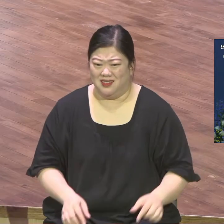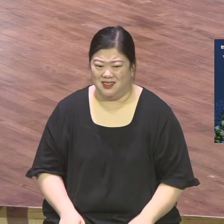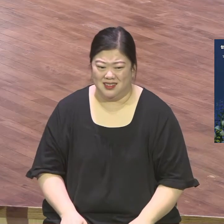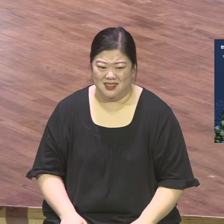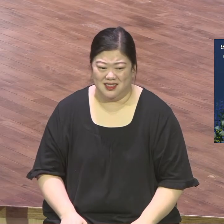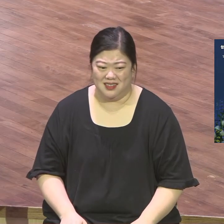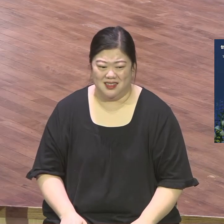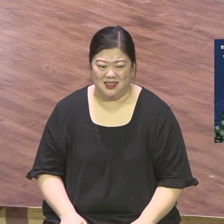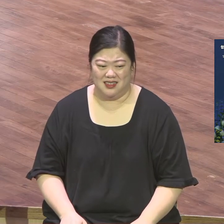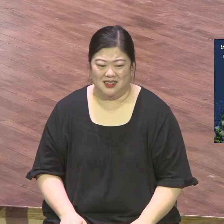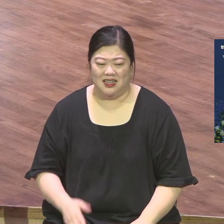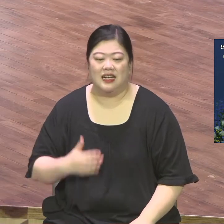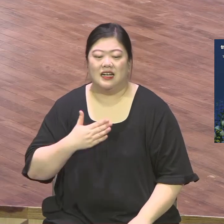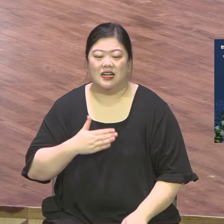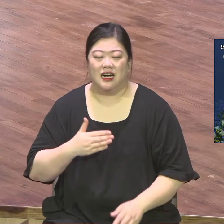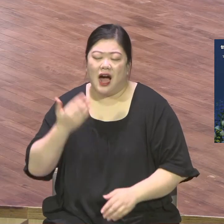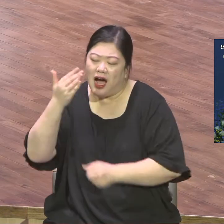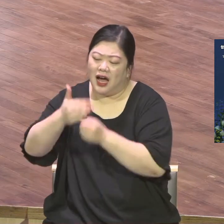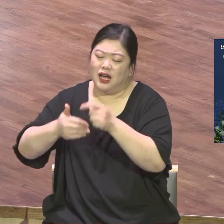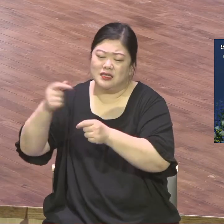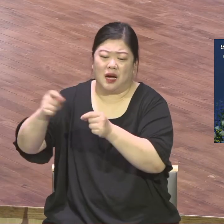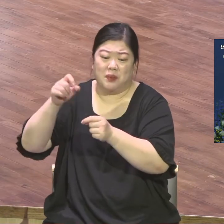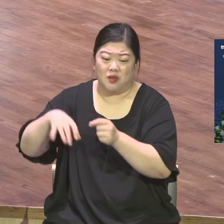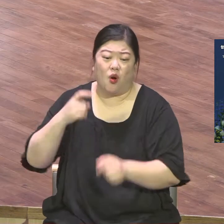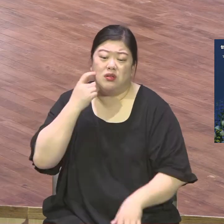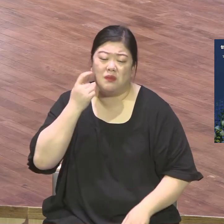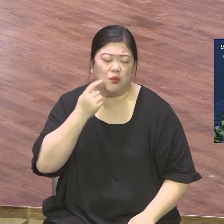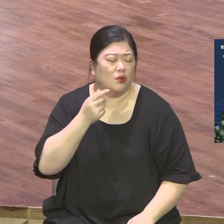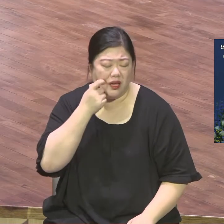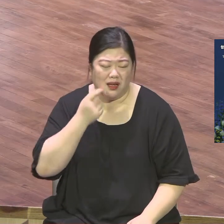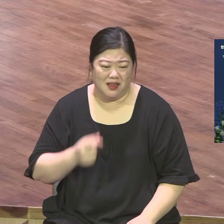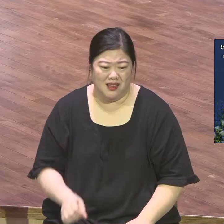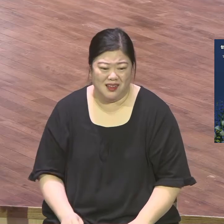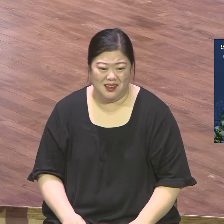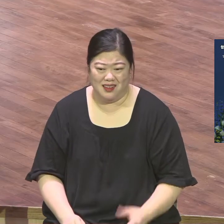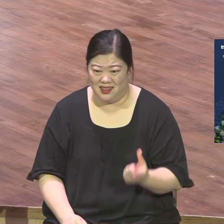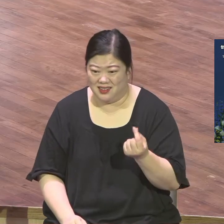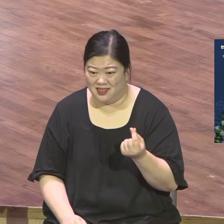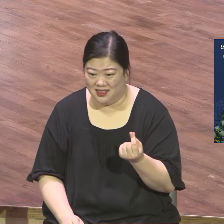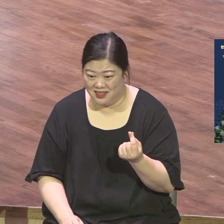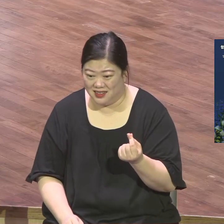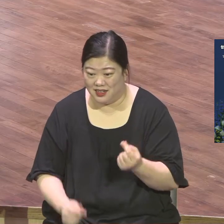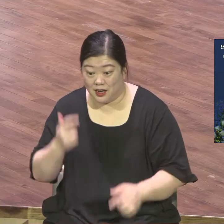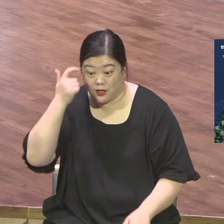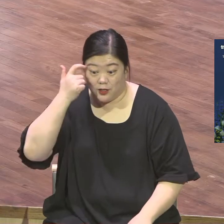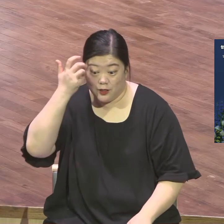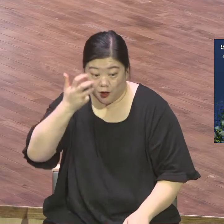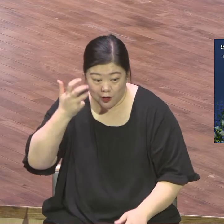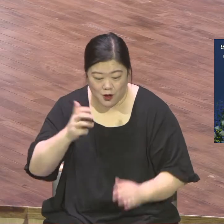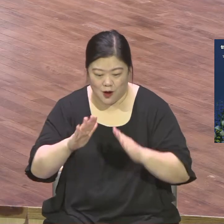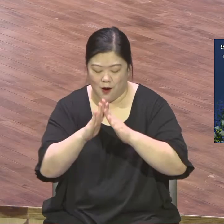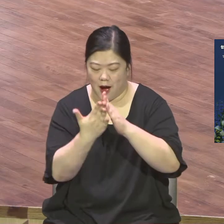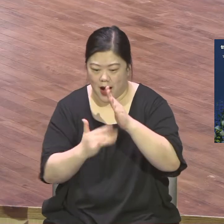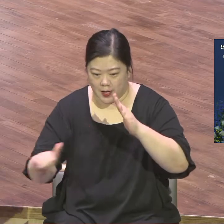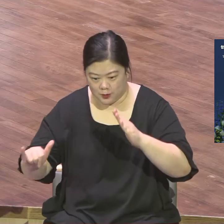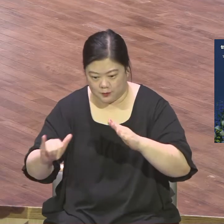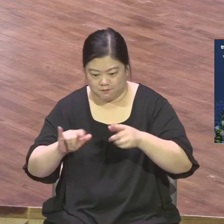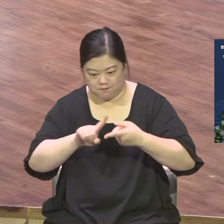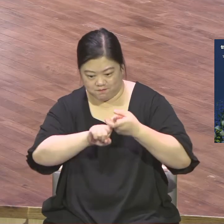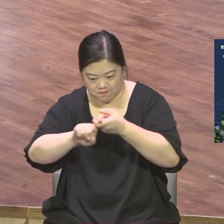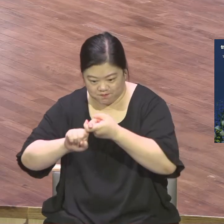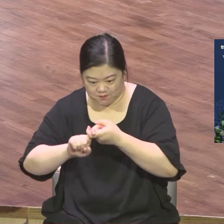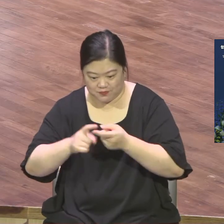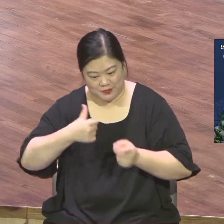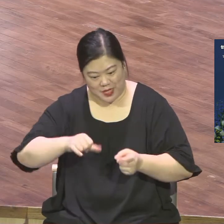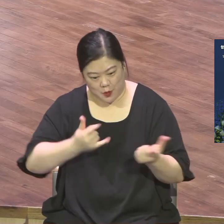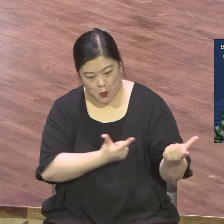내 모습 이대로 주님께 드려주시길 바랍니다. 하나님 앞에 나와서 영적 이 가족 근속의식을 회복해야 돼요. 연계